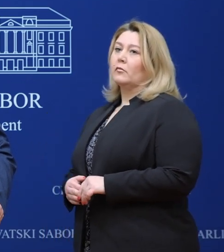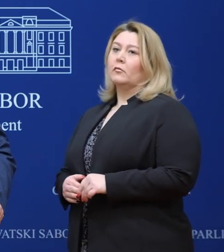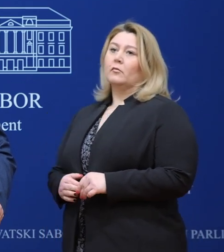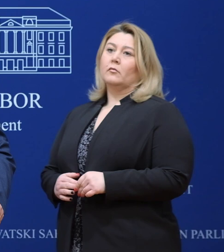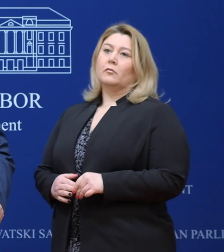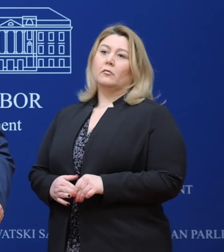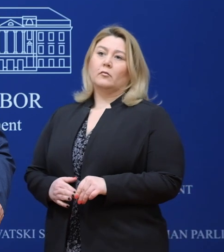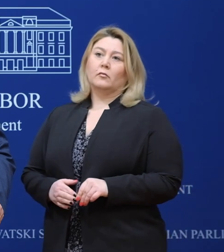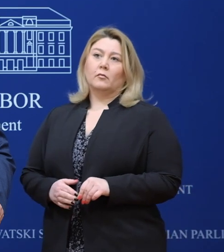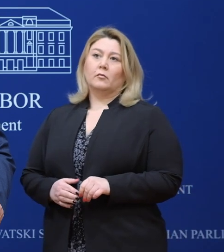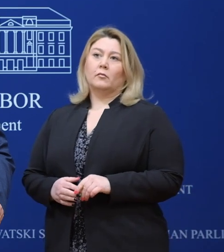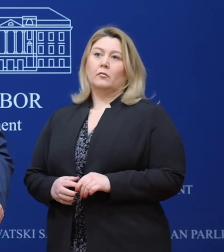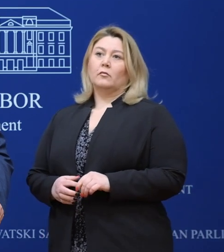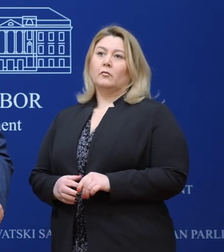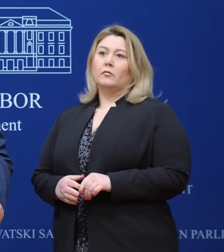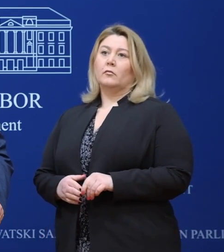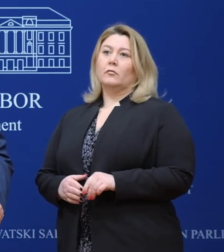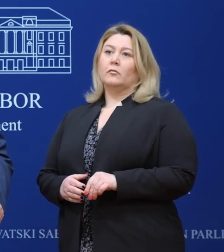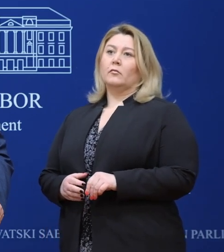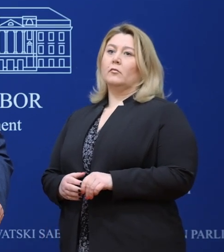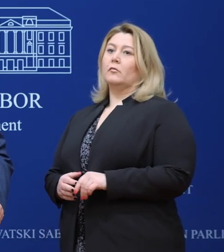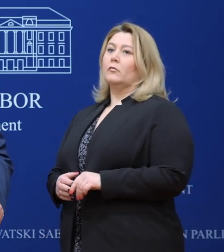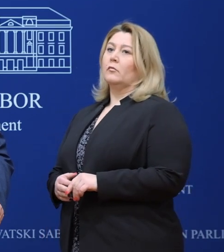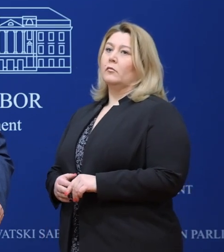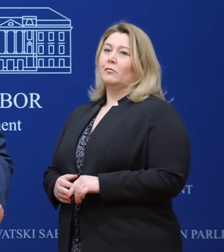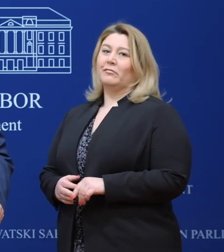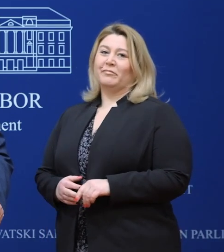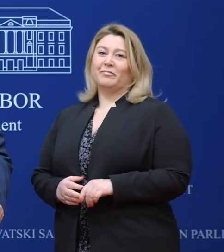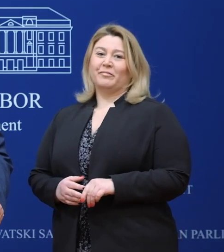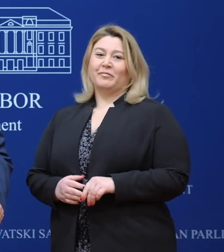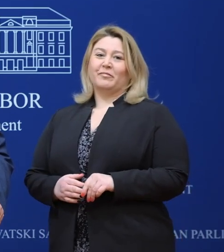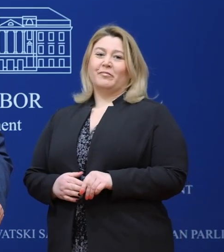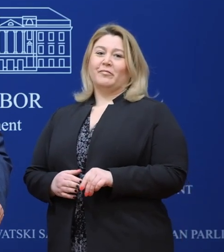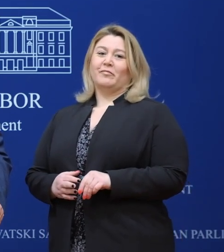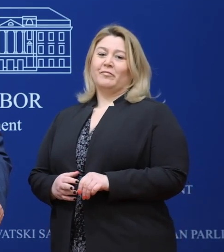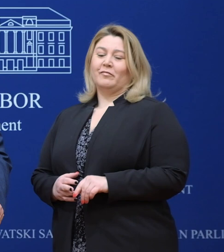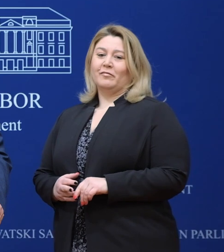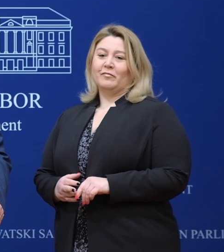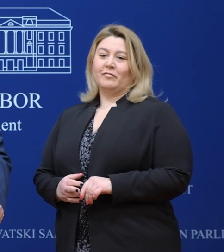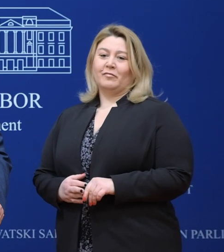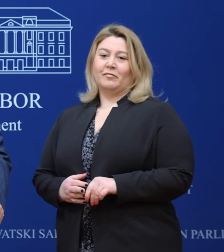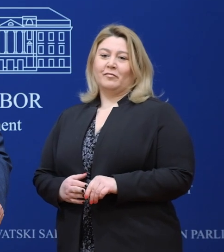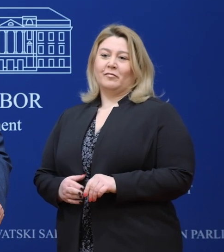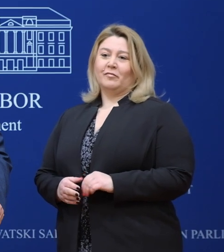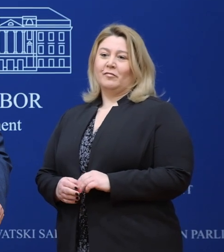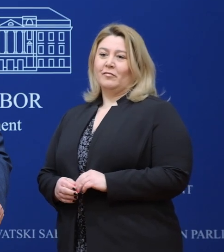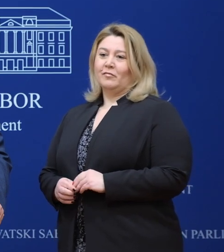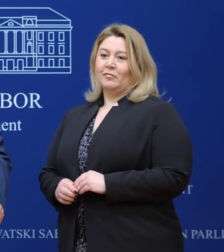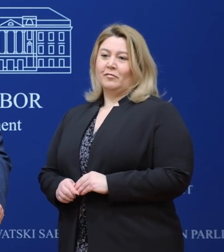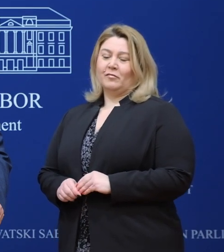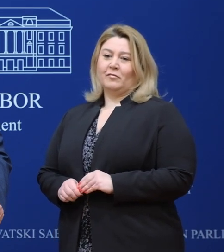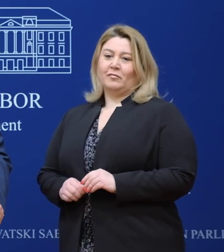dobi i to je strahovito, mi govorimo da smo mi neto primatelji. Pitanje smo li mi neto primatelji s obzirom